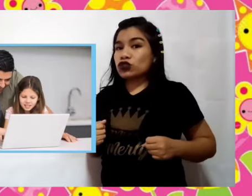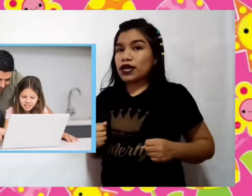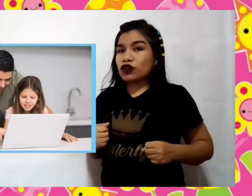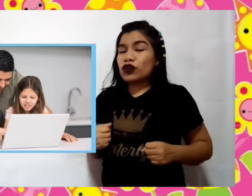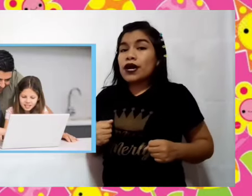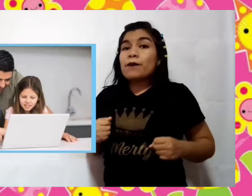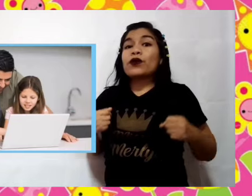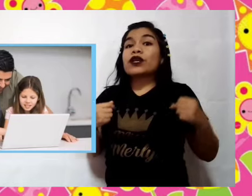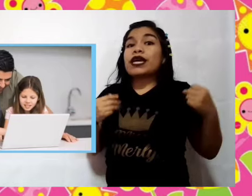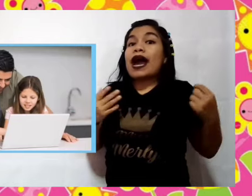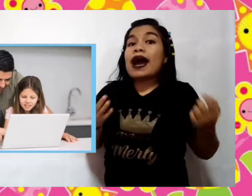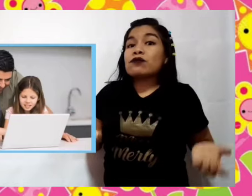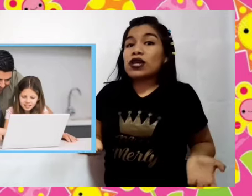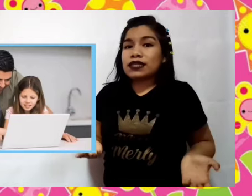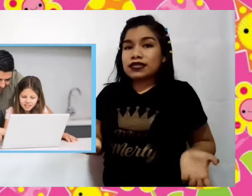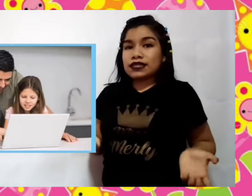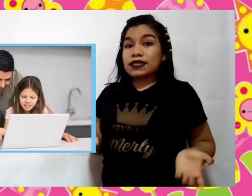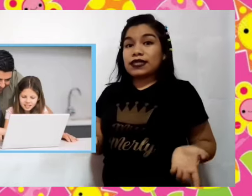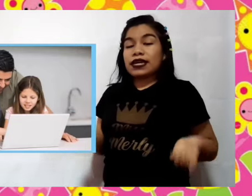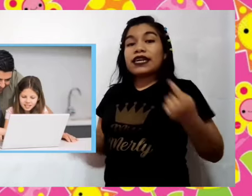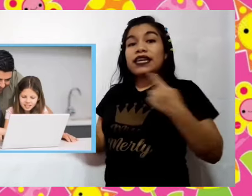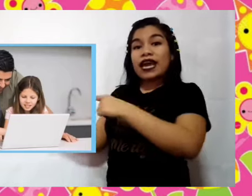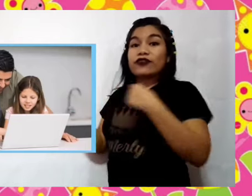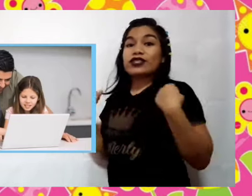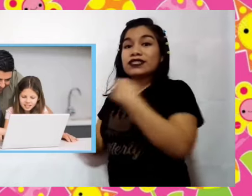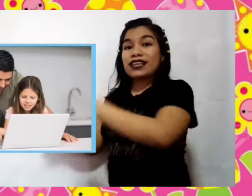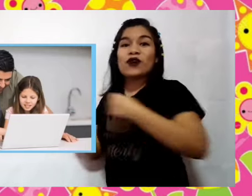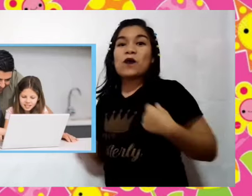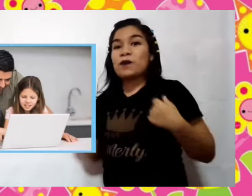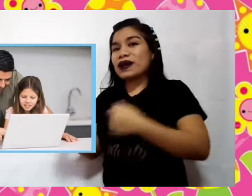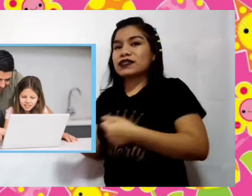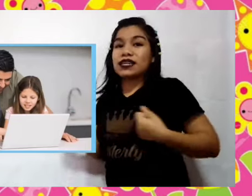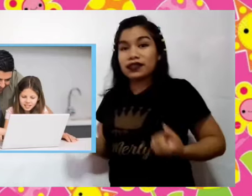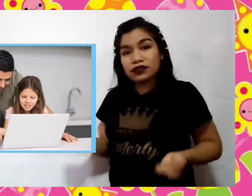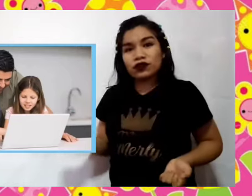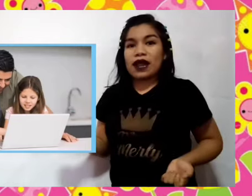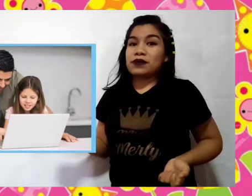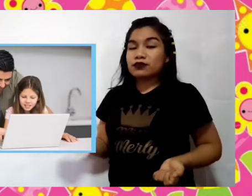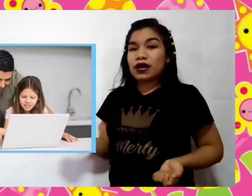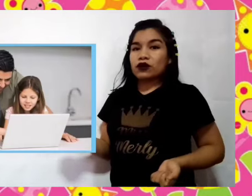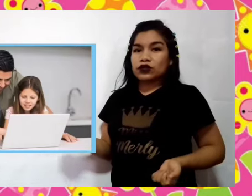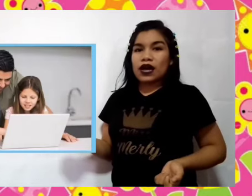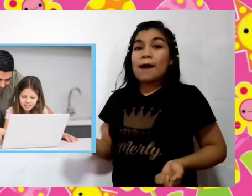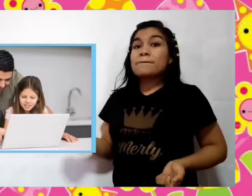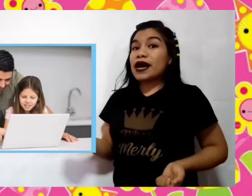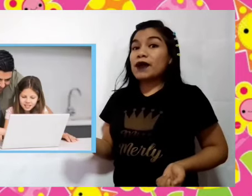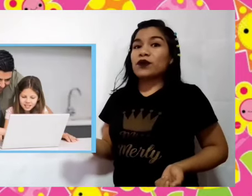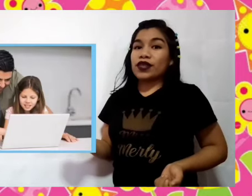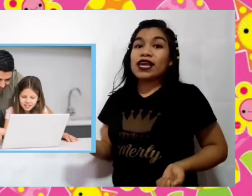están usando porque ambos la necesitan y ellos están compartiendo la misma cosa para